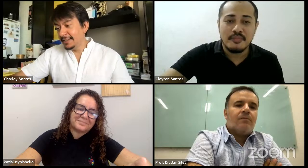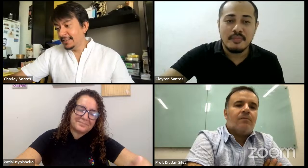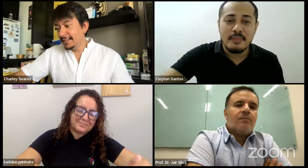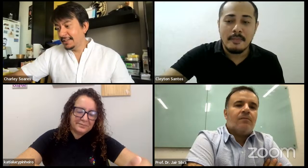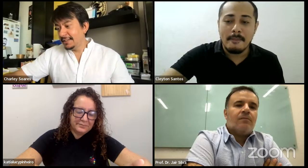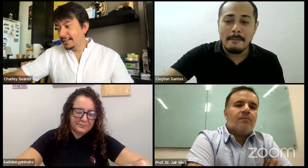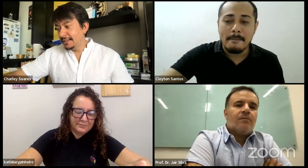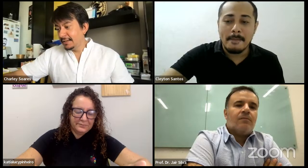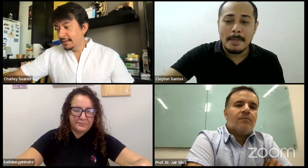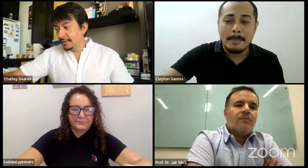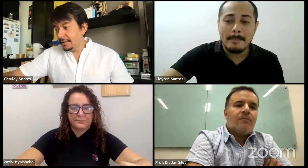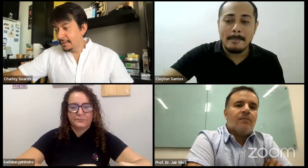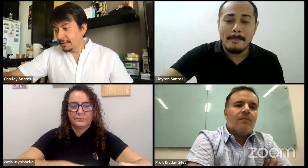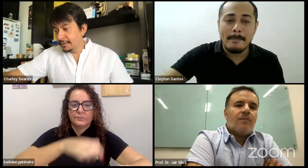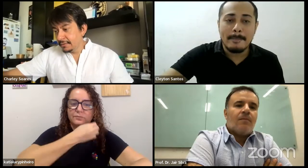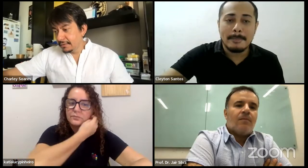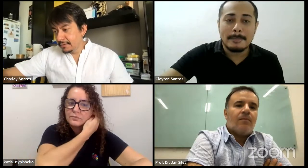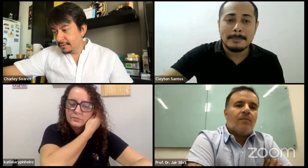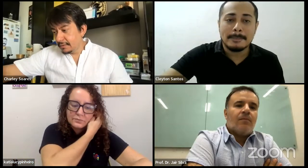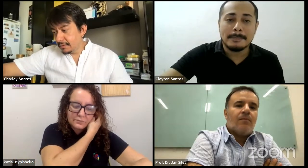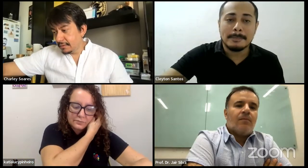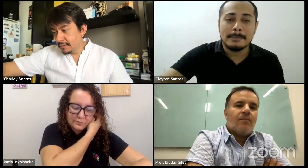dissertação.